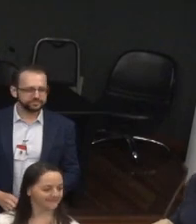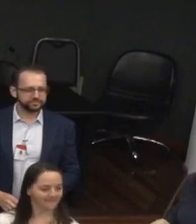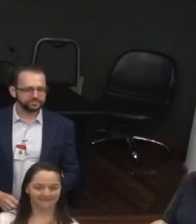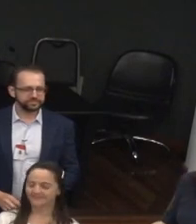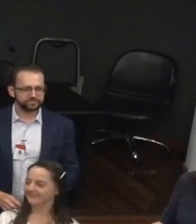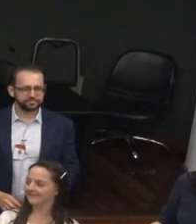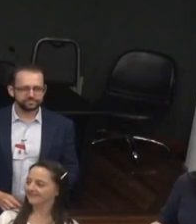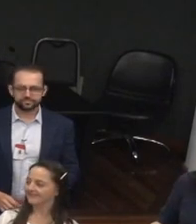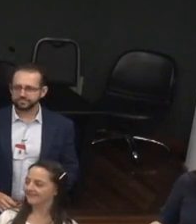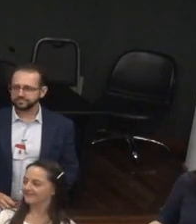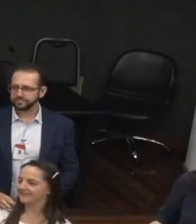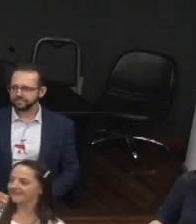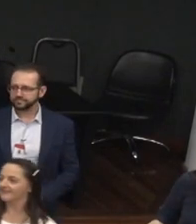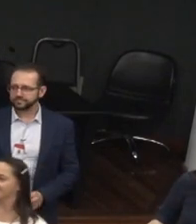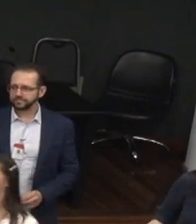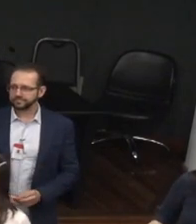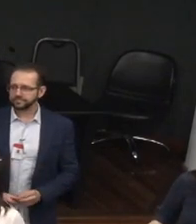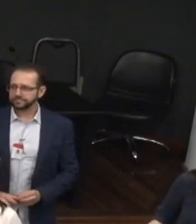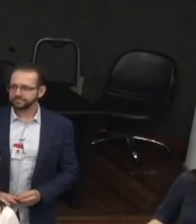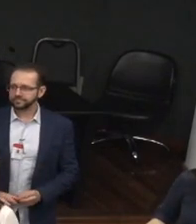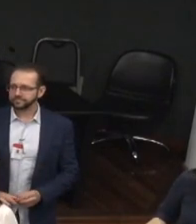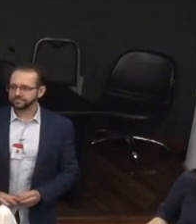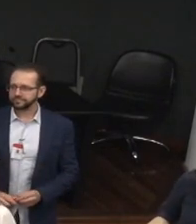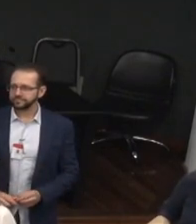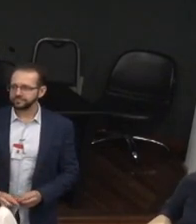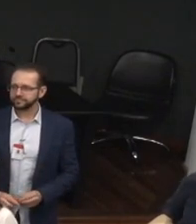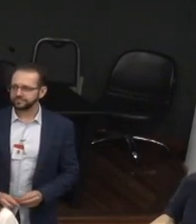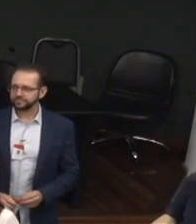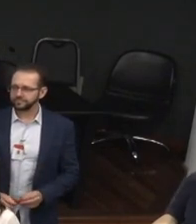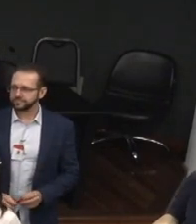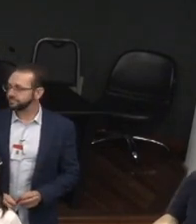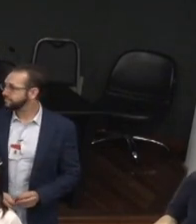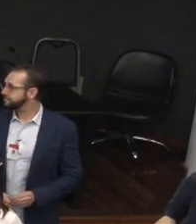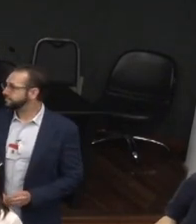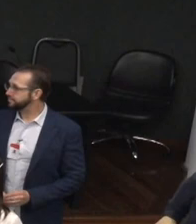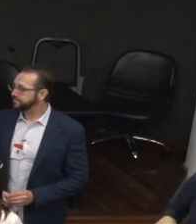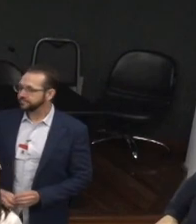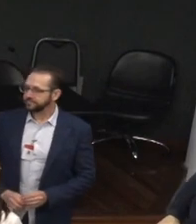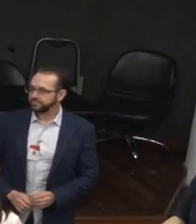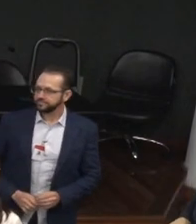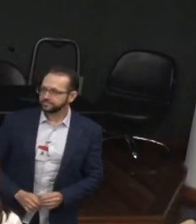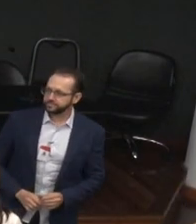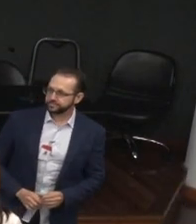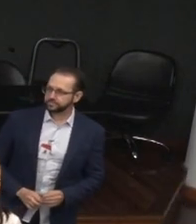Oi? É um por pessoa. Tem mais aqui, ó.